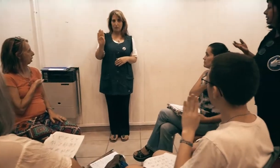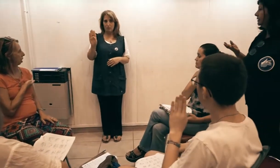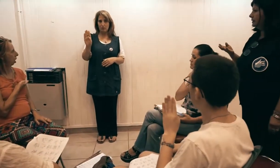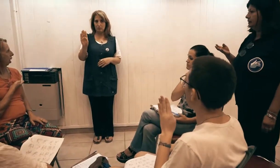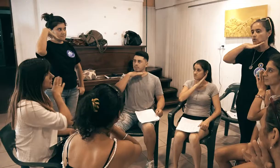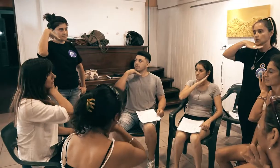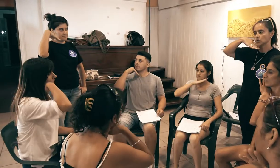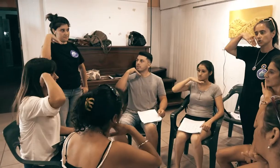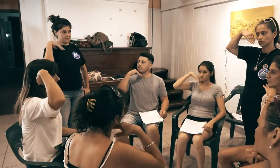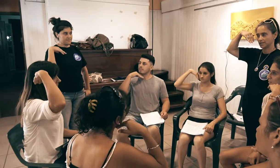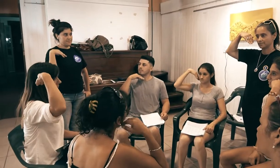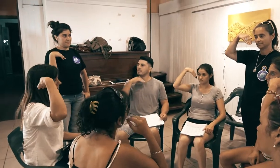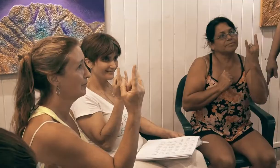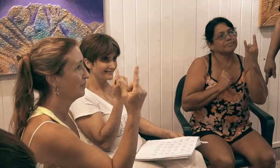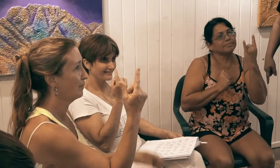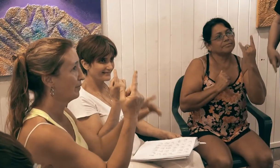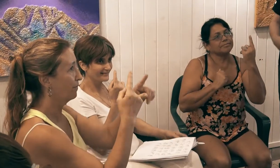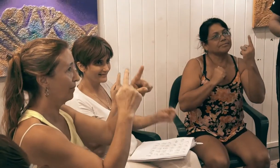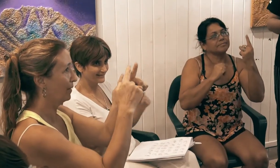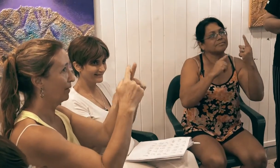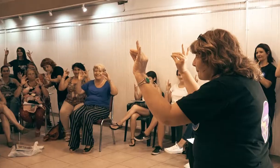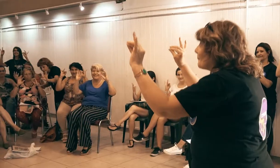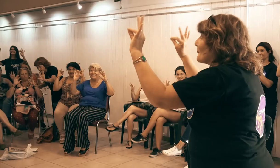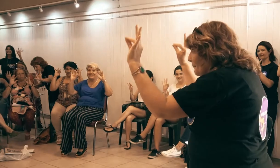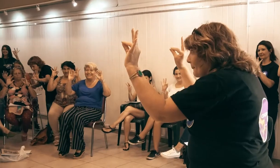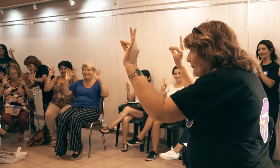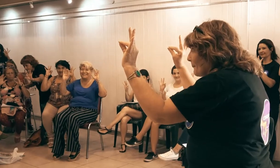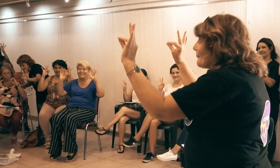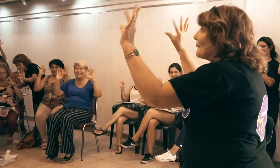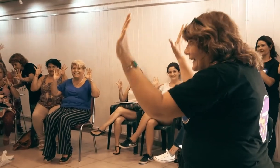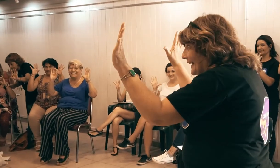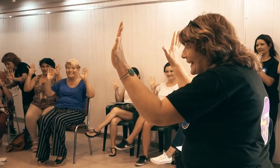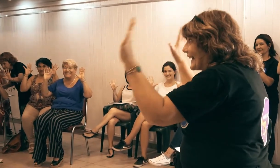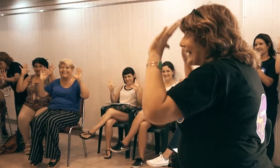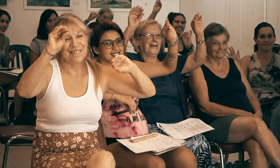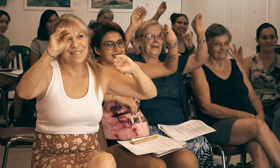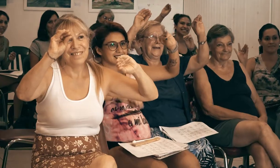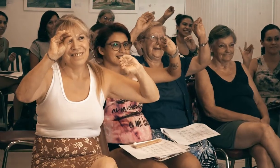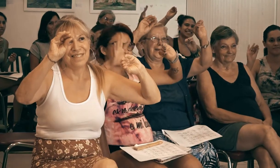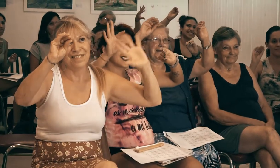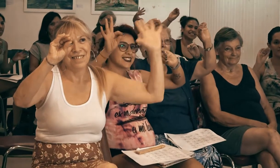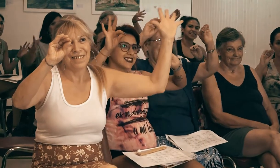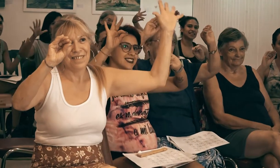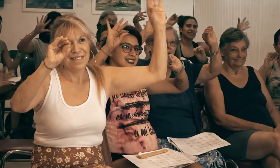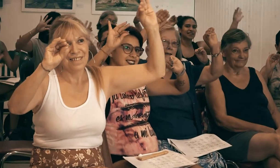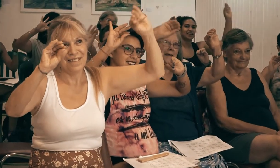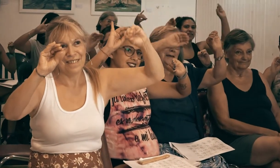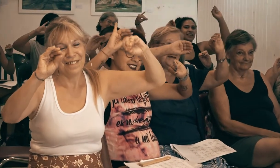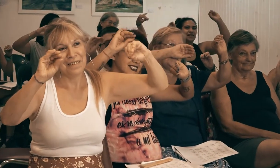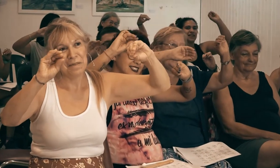volar, subir, bajar contigo sin alas, volar. Soy el esclavo de tu sombra,